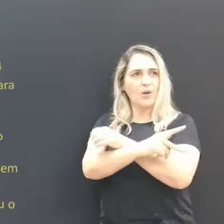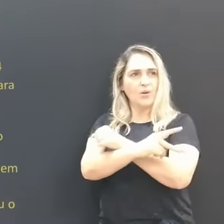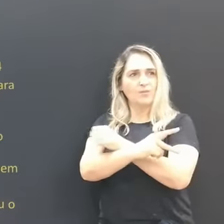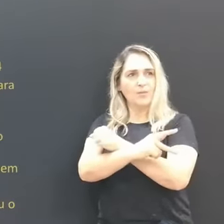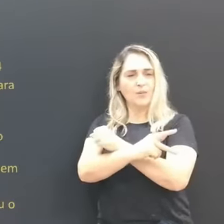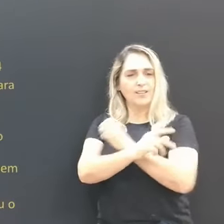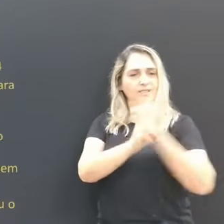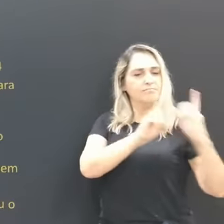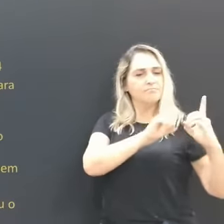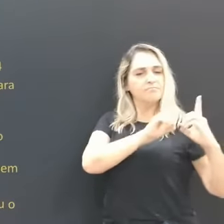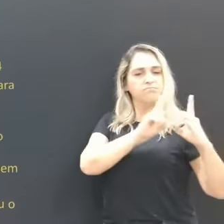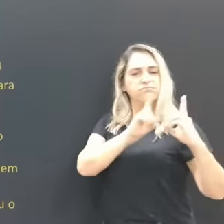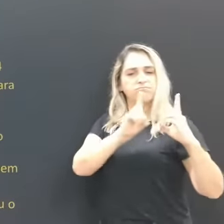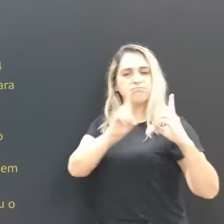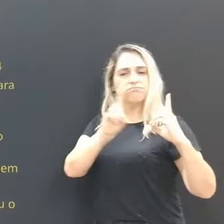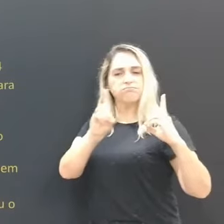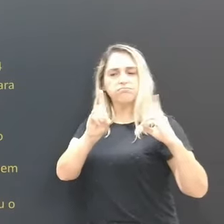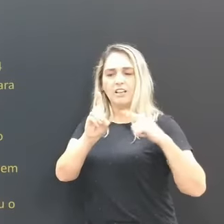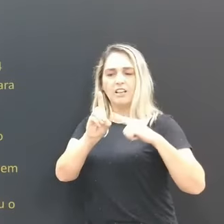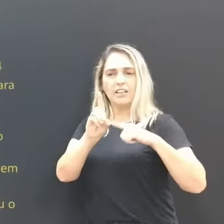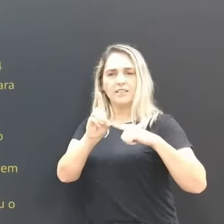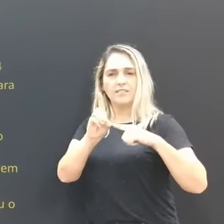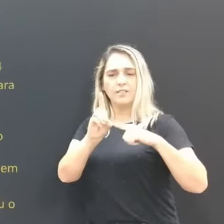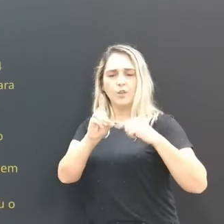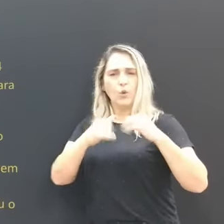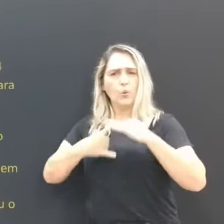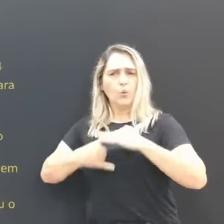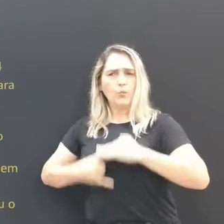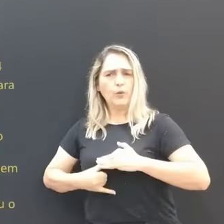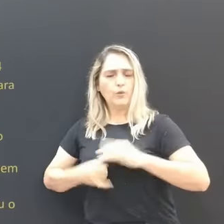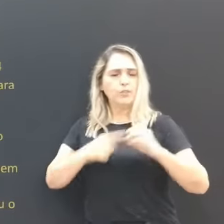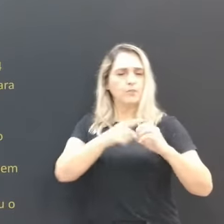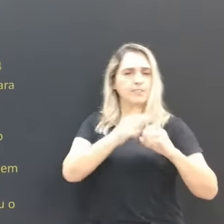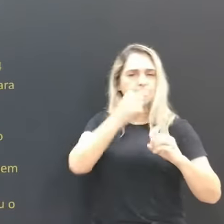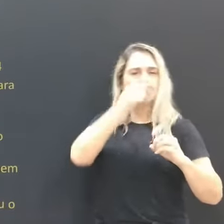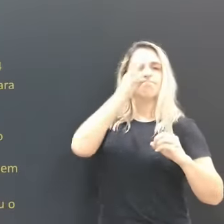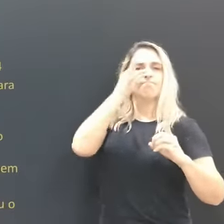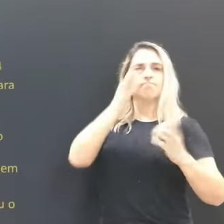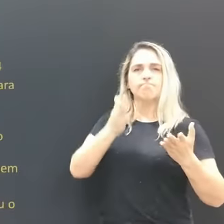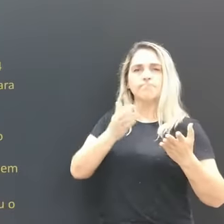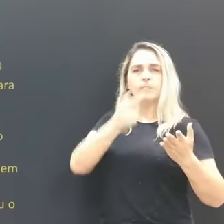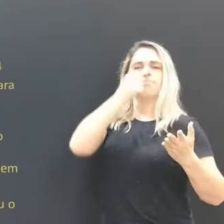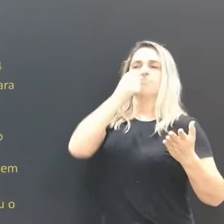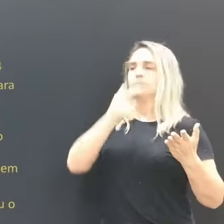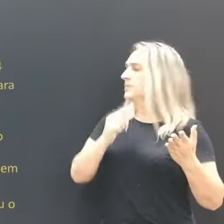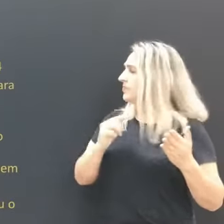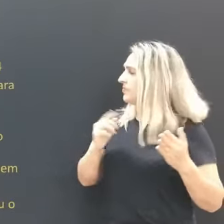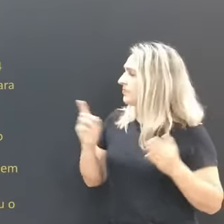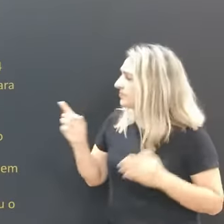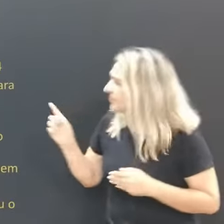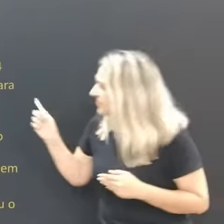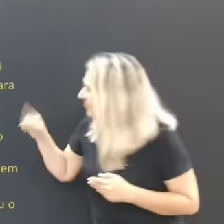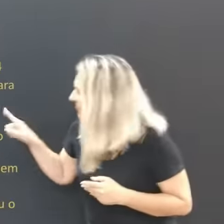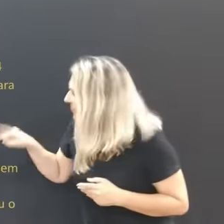O fariseu em pé orava para si mesmo. Deus, obrigado, porque eu não sou como os outros